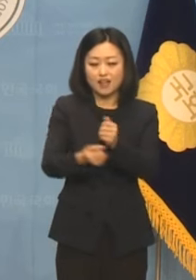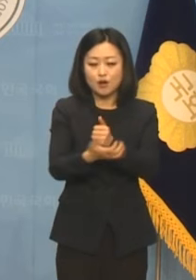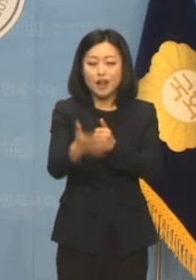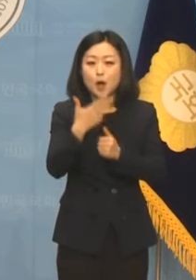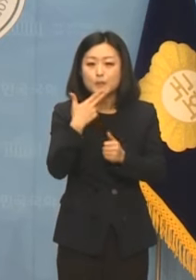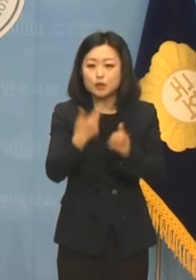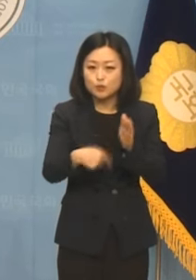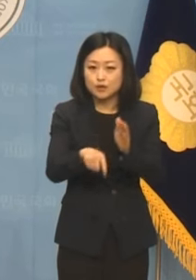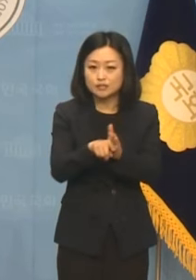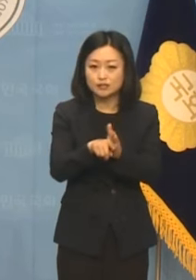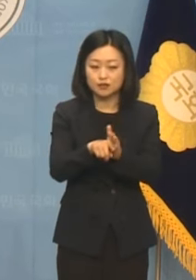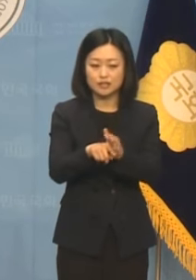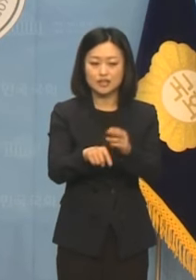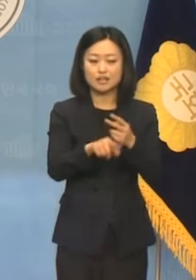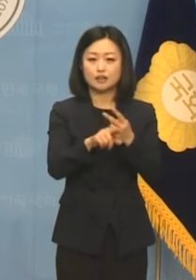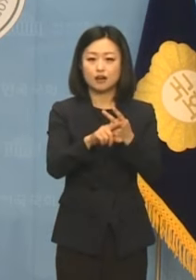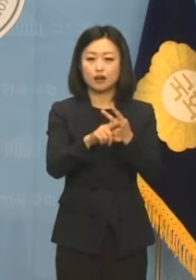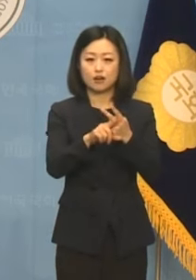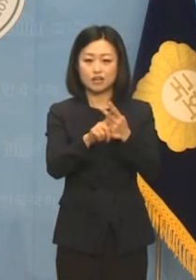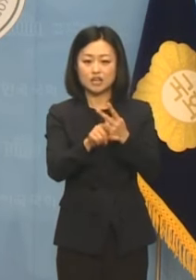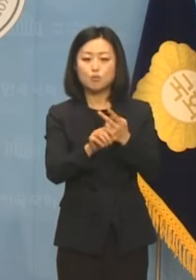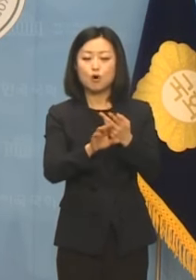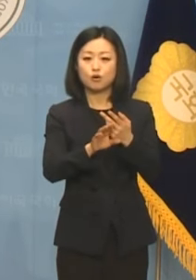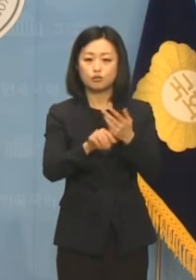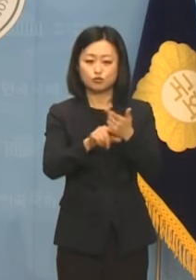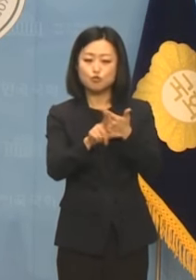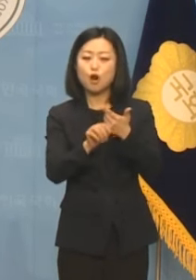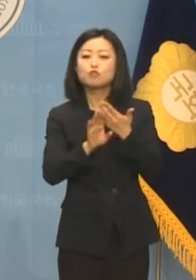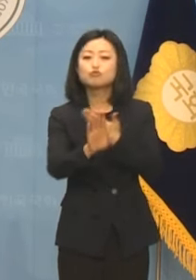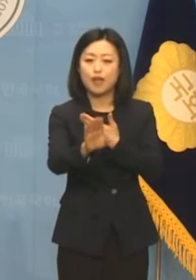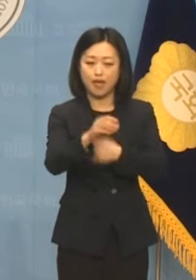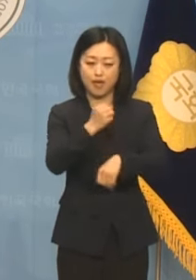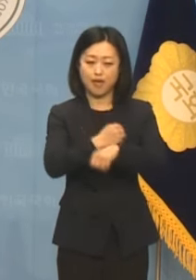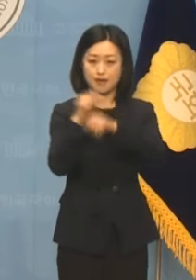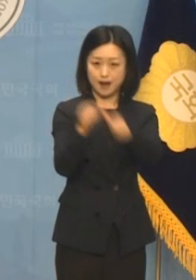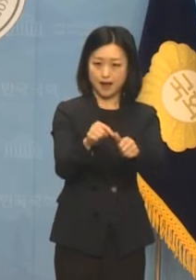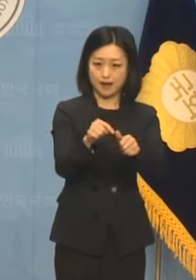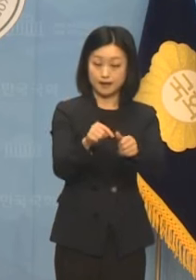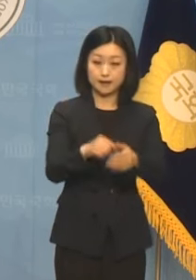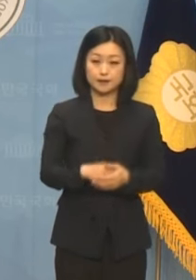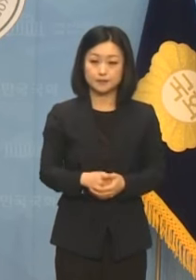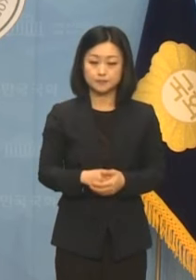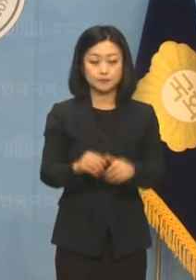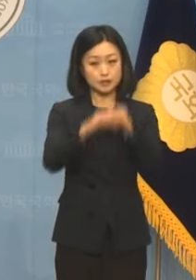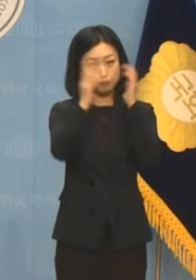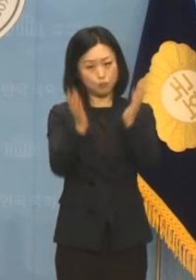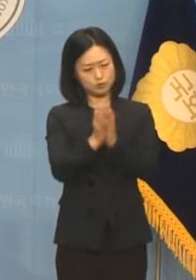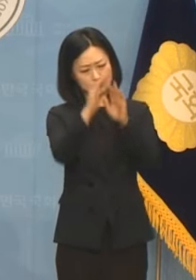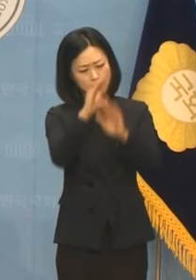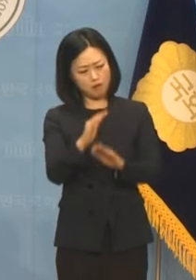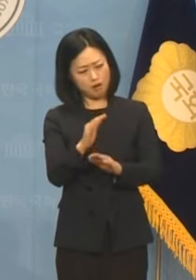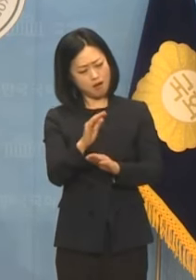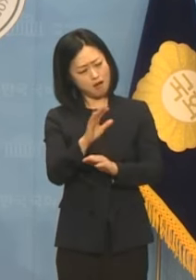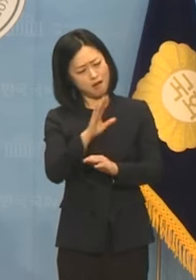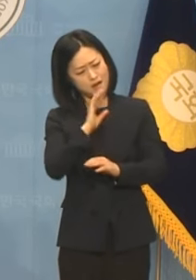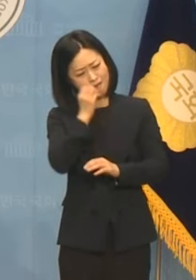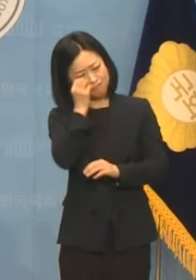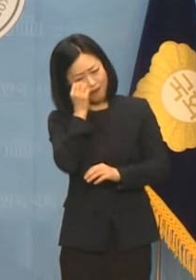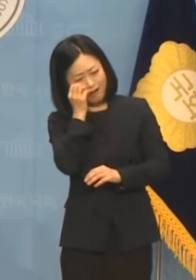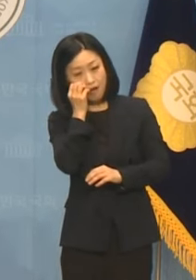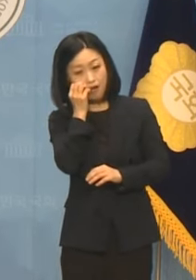6월 이후로 미로라는 어처구니 없는 지식까지 내려졌습니다이 모든 이해할 수 없는 1년의